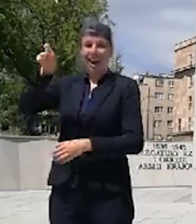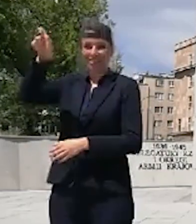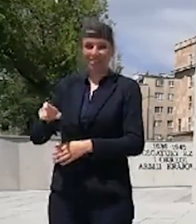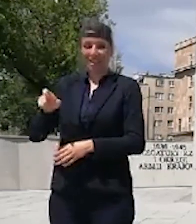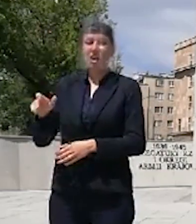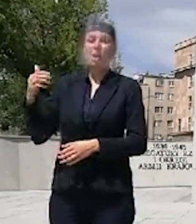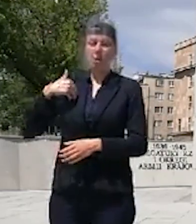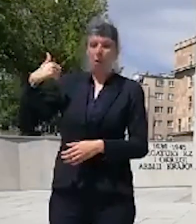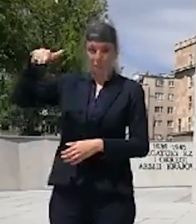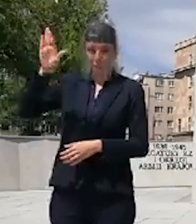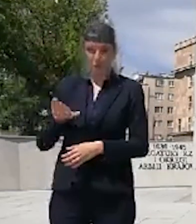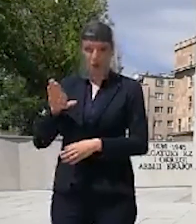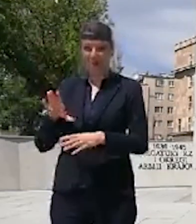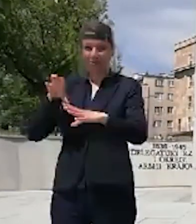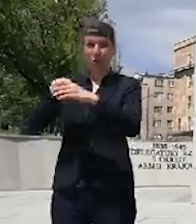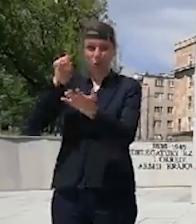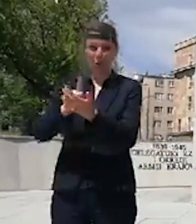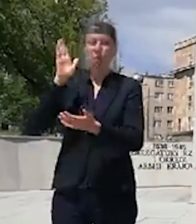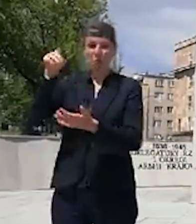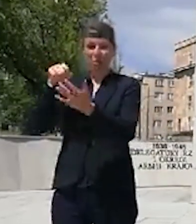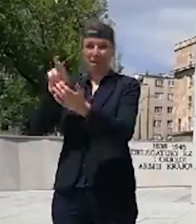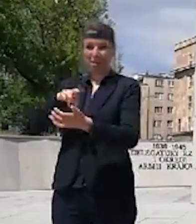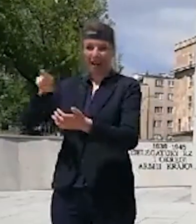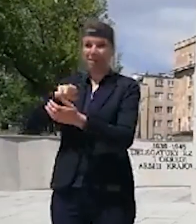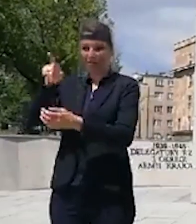radę został wybrany wiceprezydentem.